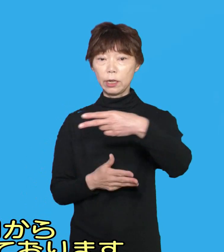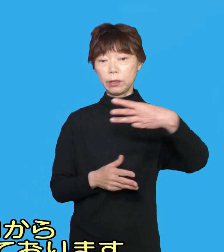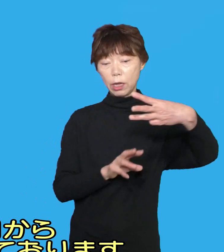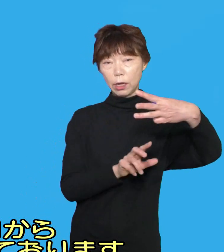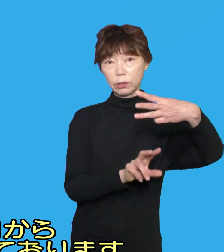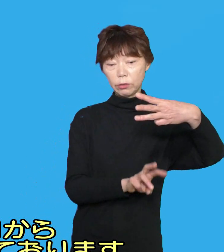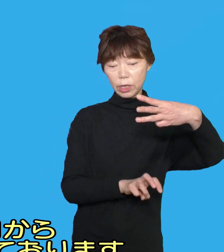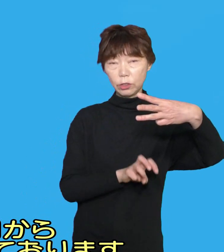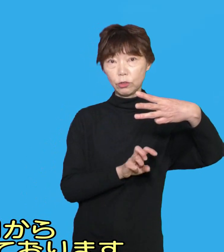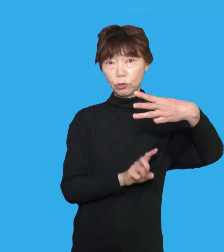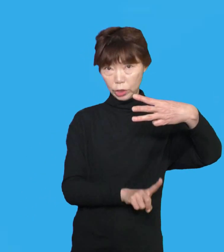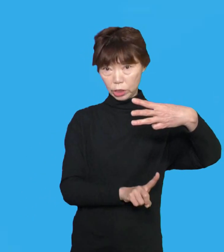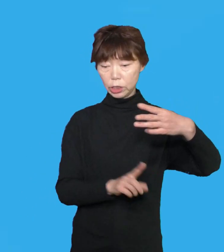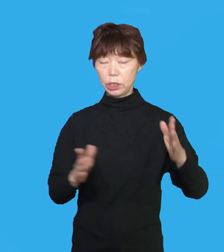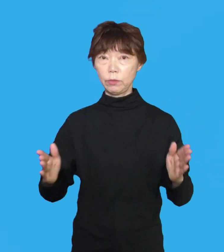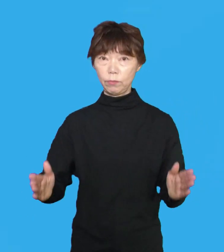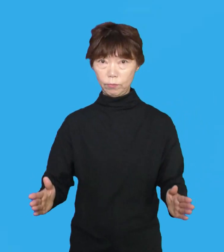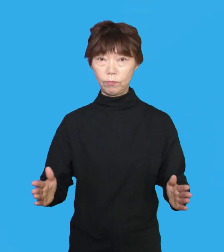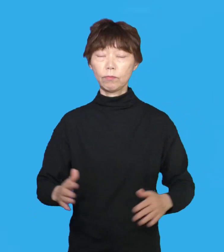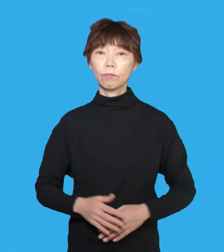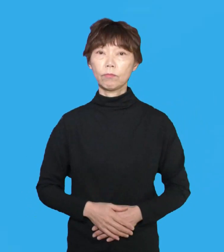の予定にしております。